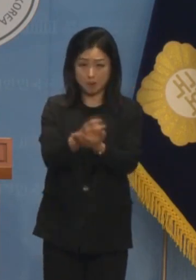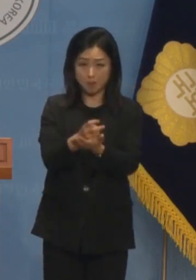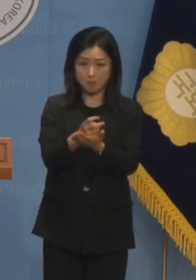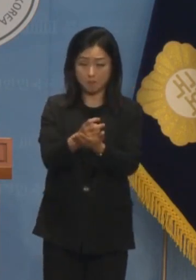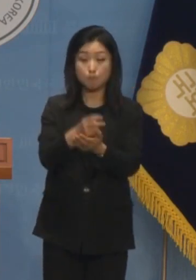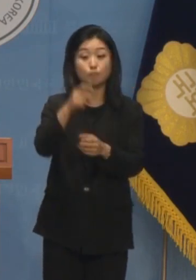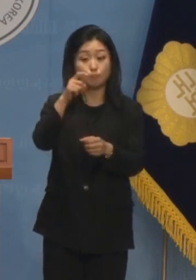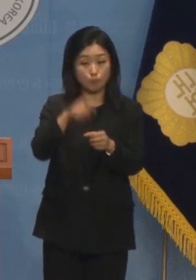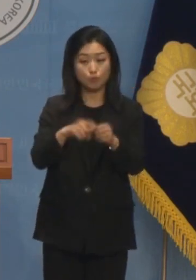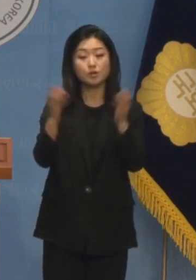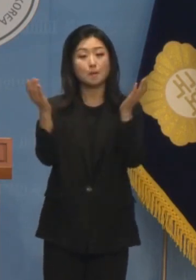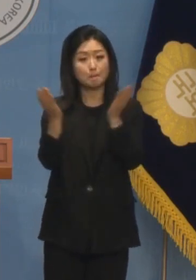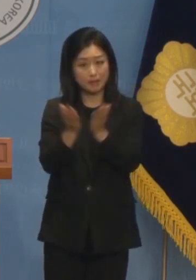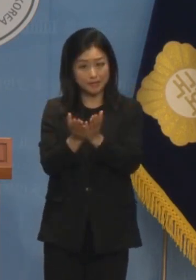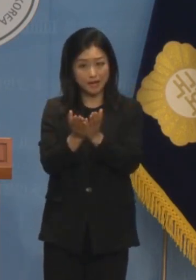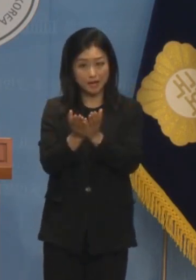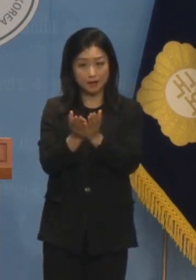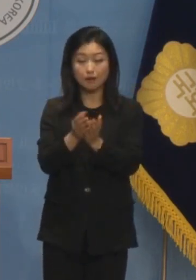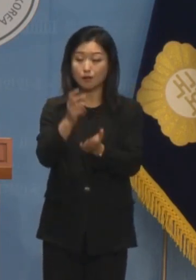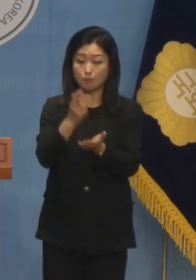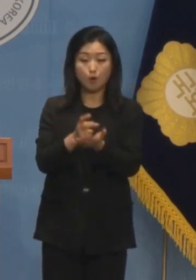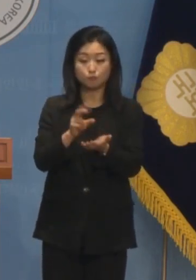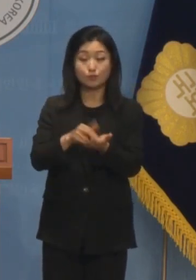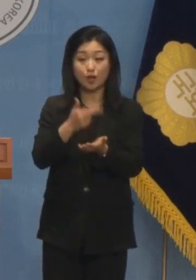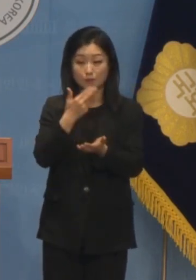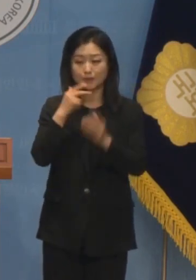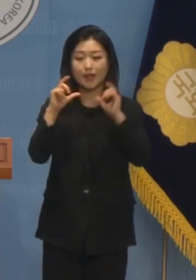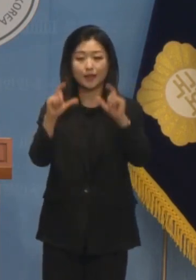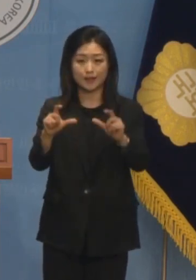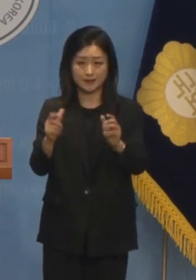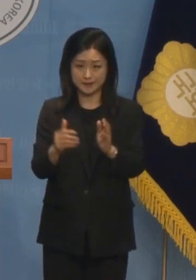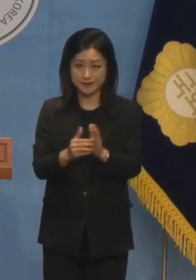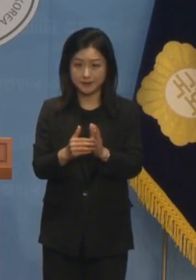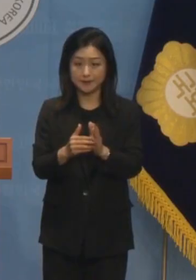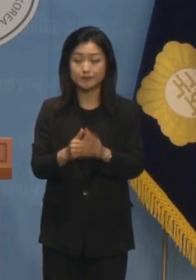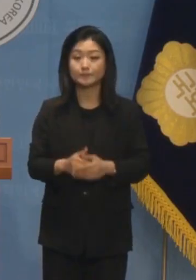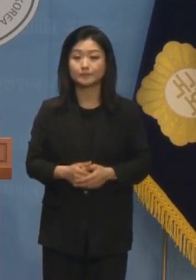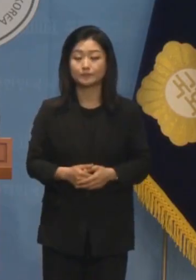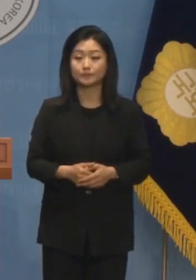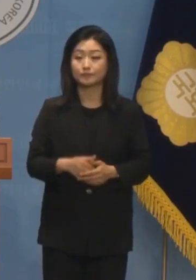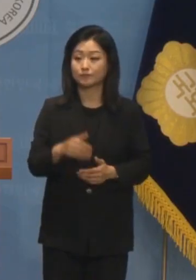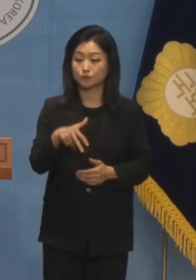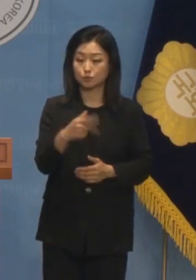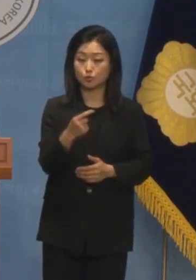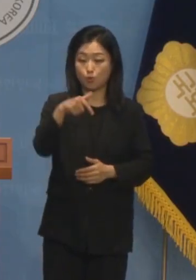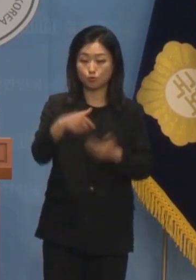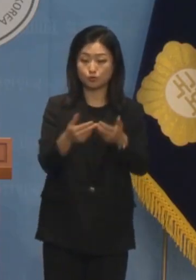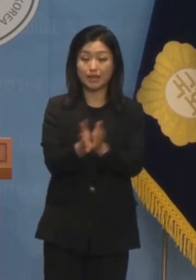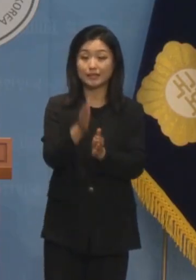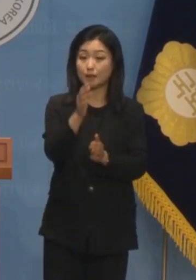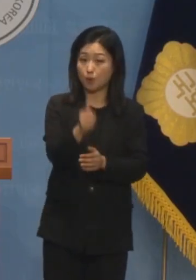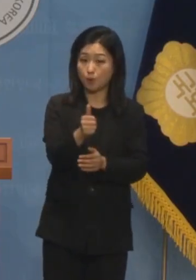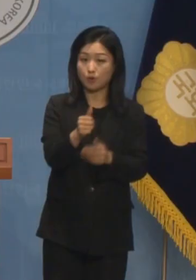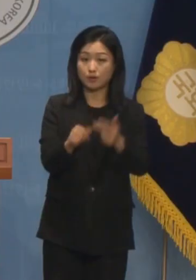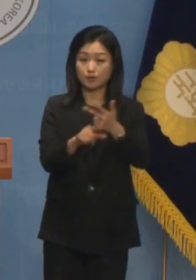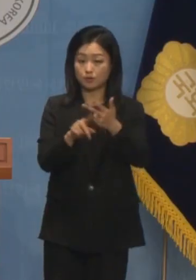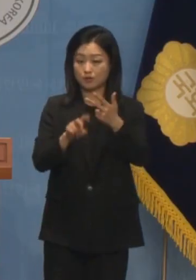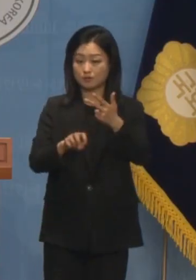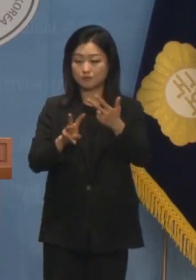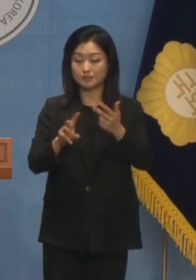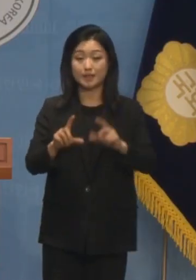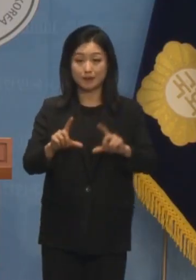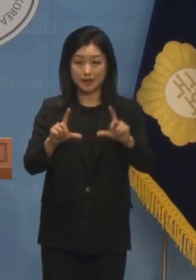목적이 정당하고 수단도 적합하다고 판단한 바 있습니다. 조국혁신당 조국 대표도 지난 7월